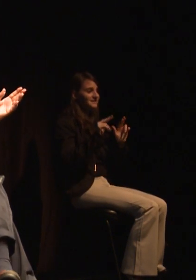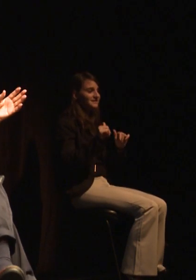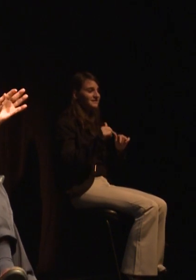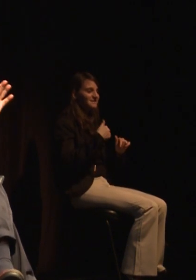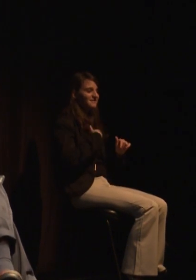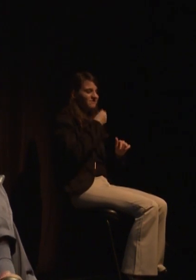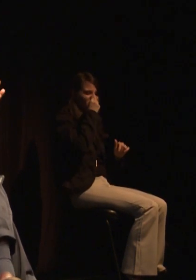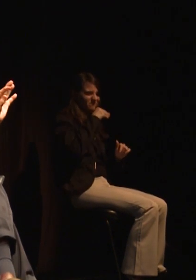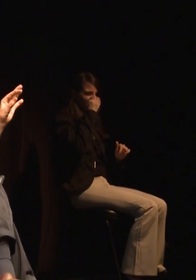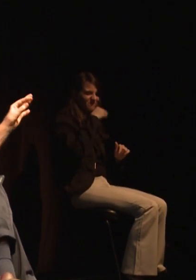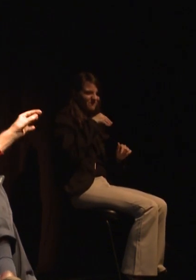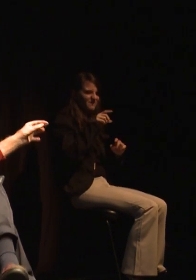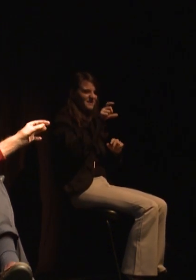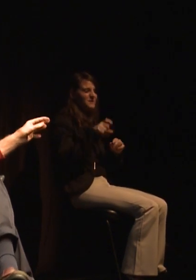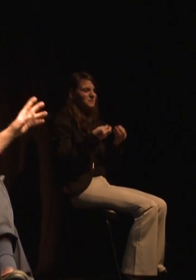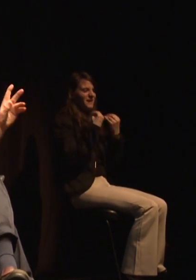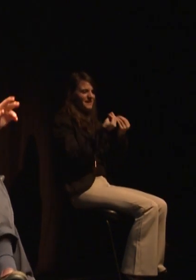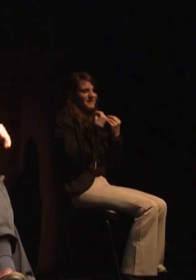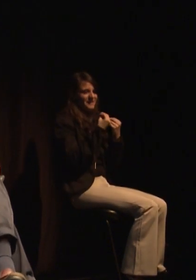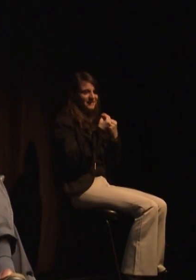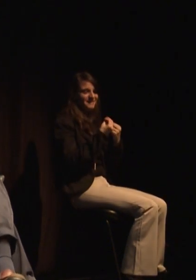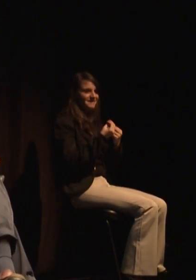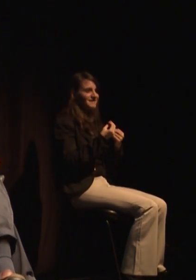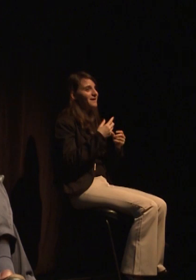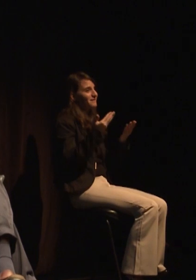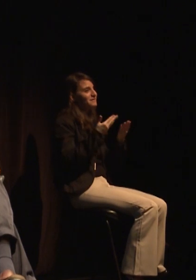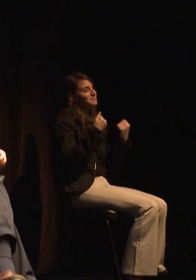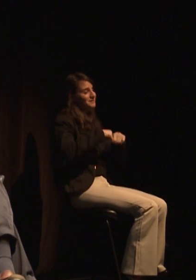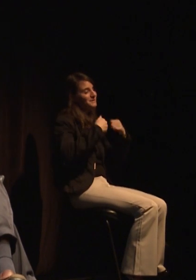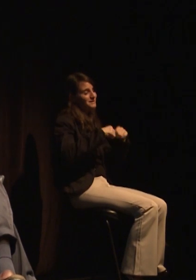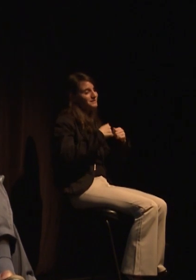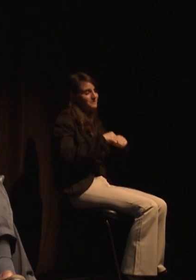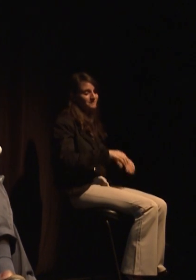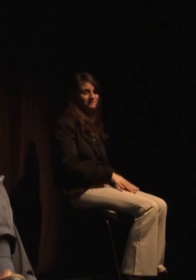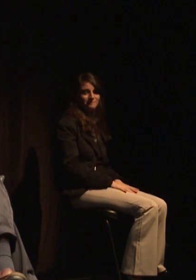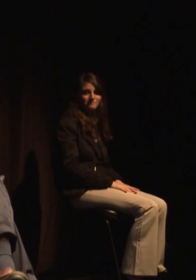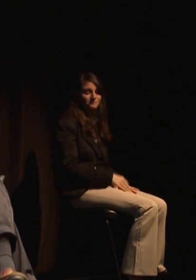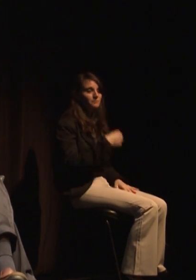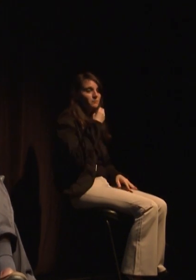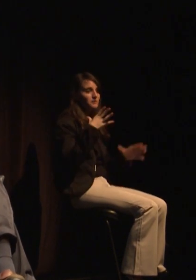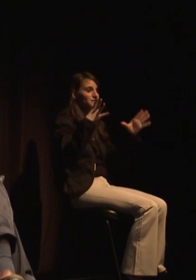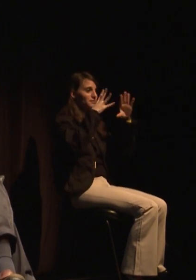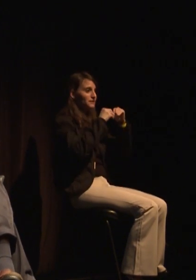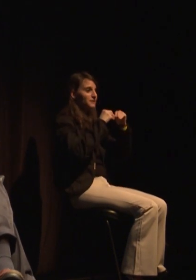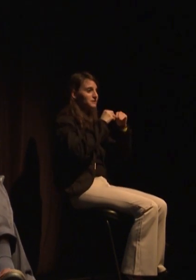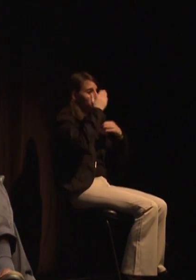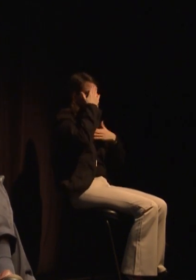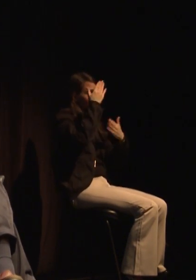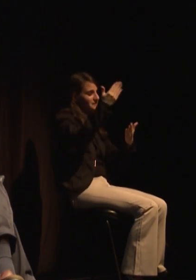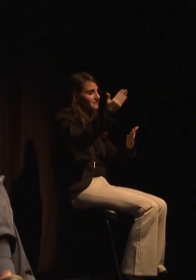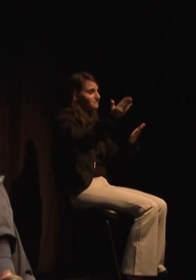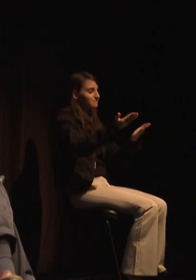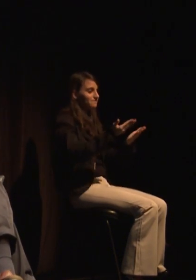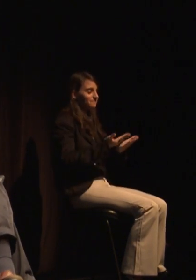certo desprezo por aquele ferrinho ali. Não vivo sem ele. Boa noite, gente. Muito obrigado pela presença de